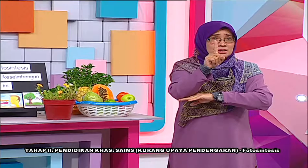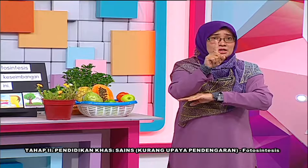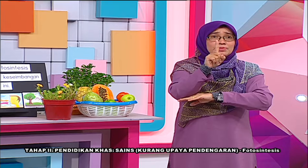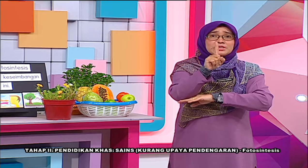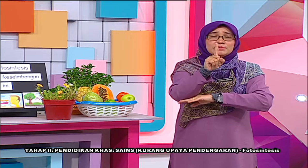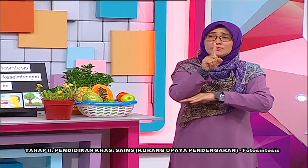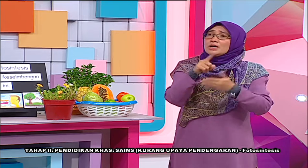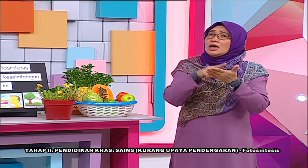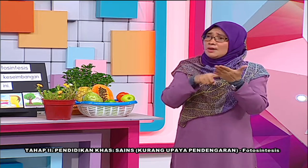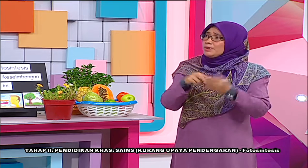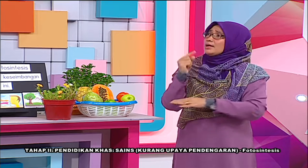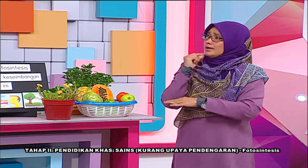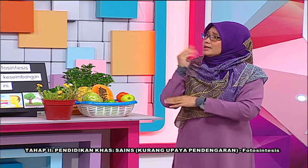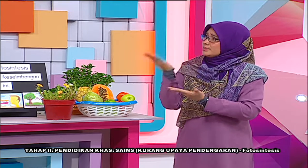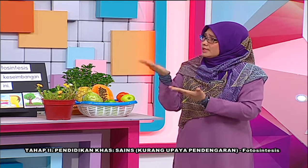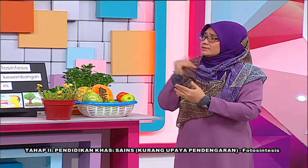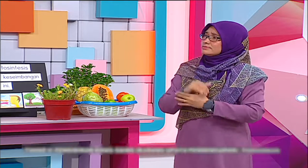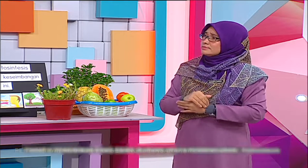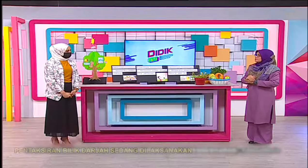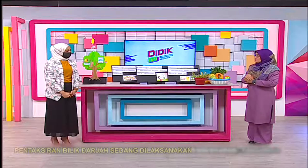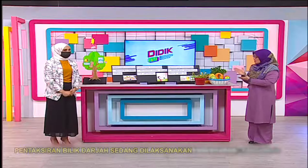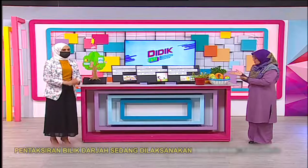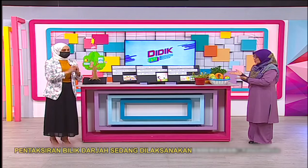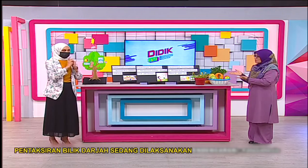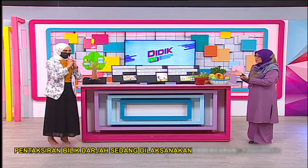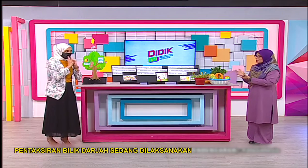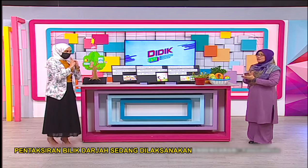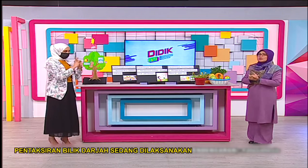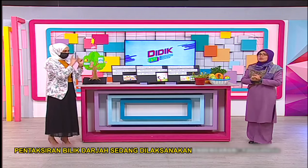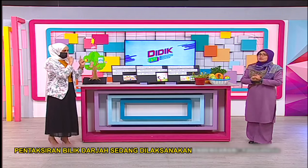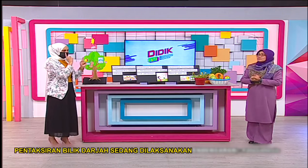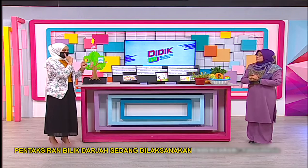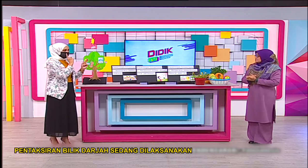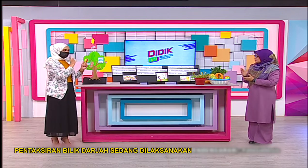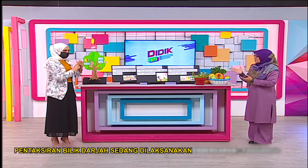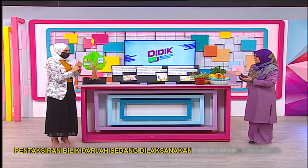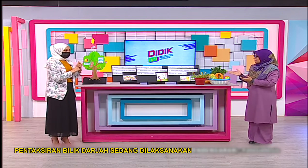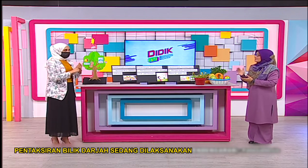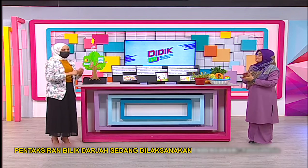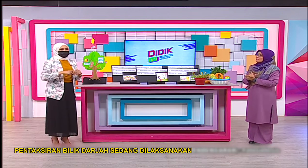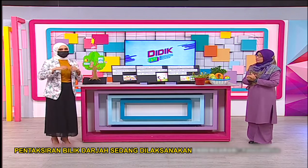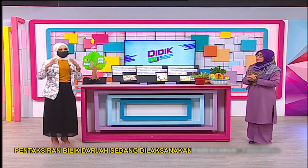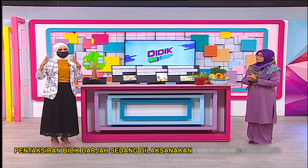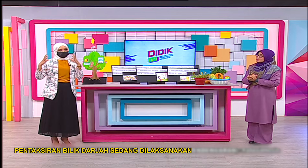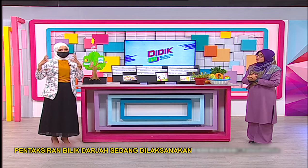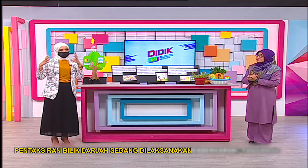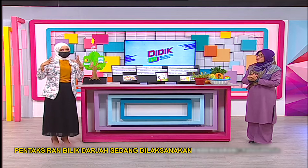kepentingan utama atau agak-agak Mira kepentingan yang pertama daripada buah-buahan ini Hai Winata point